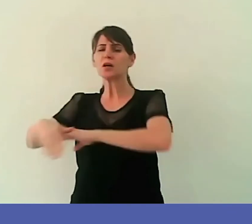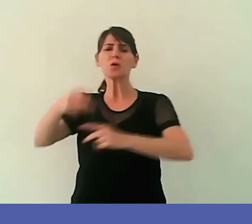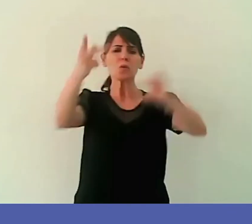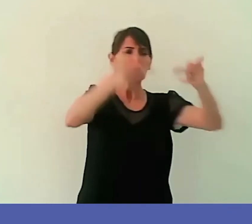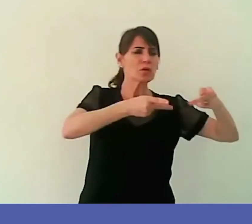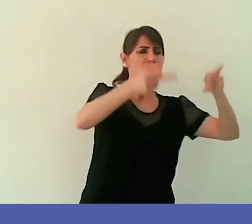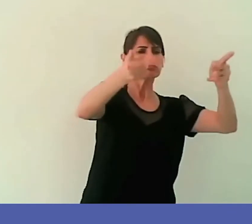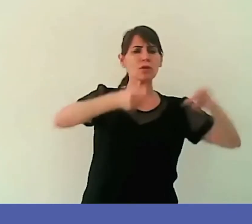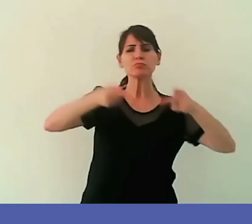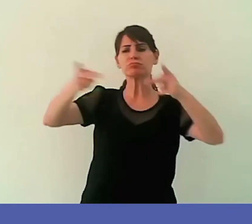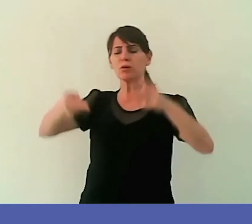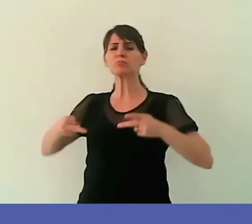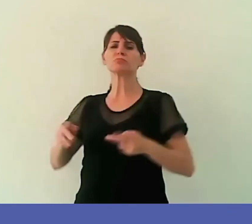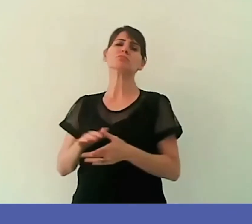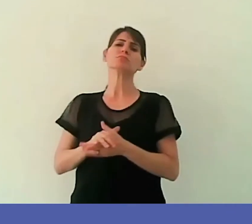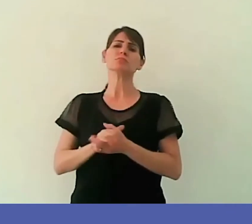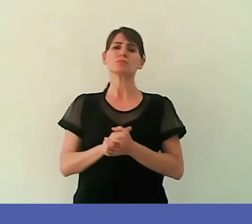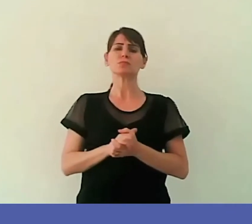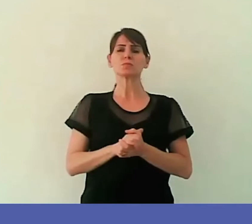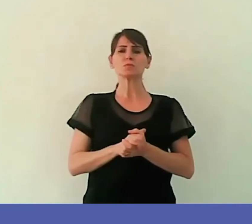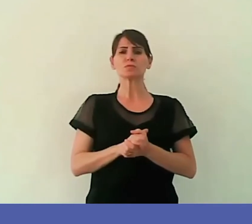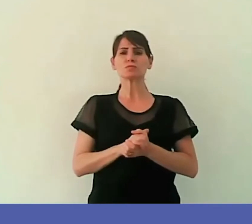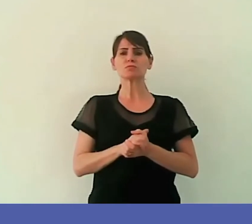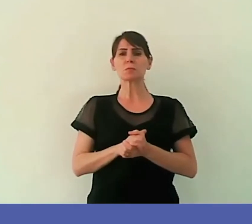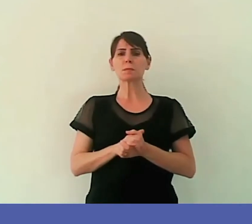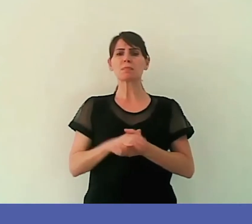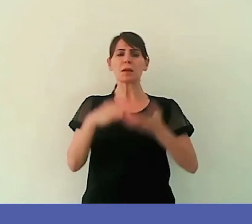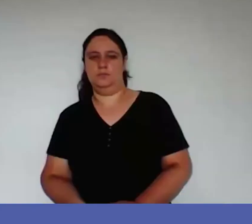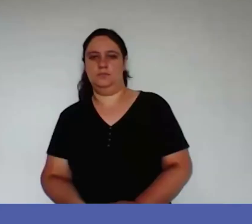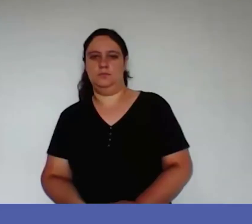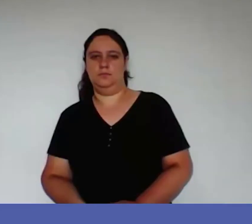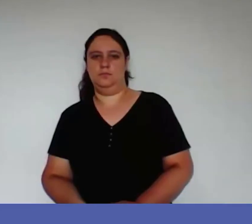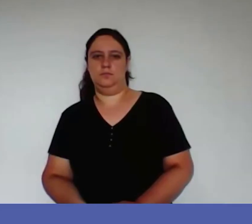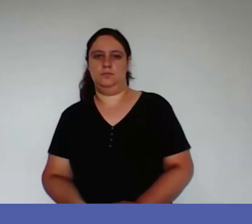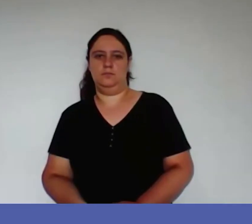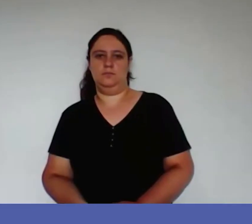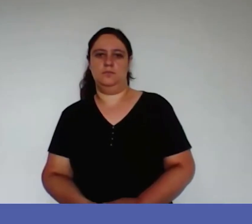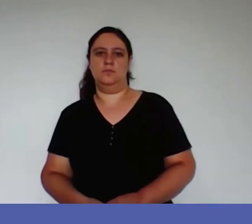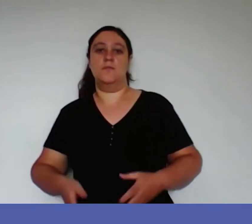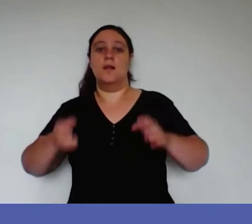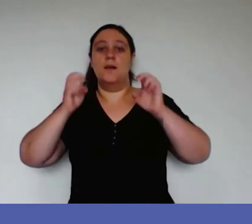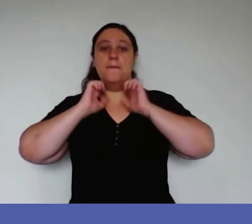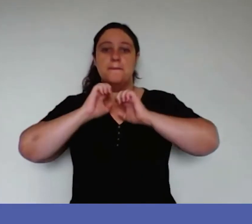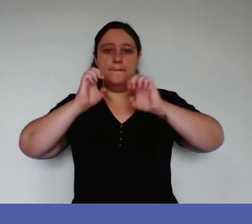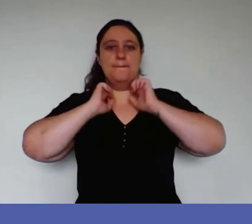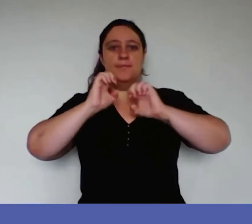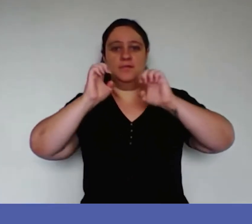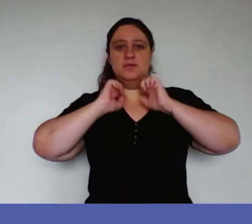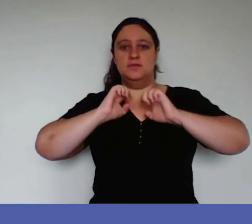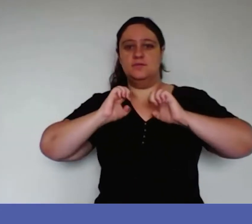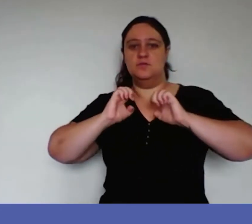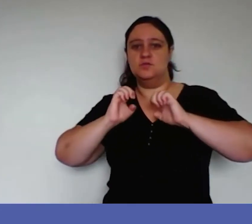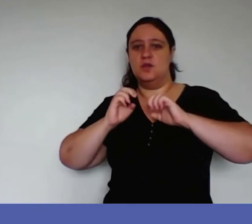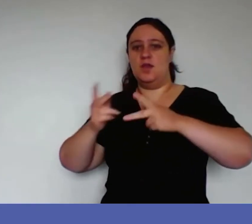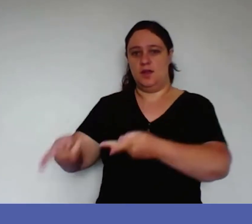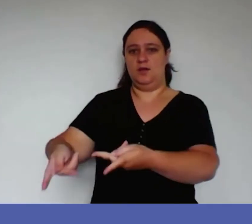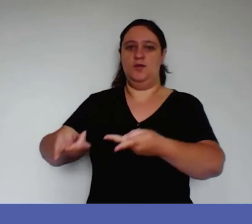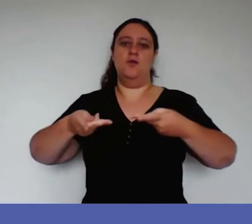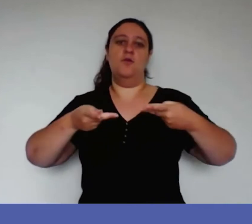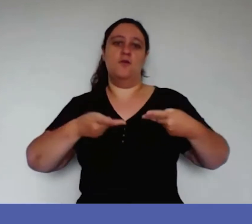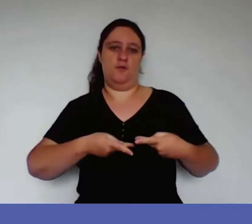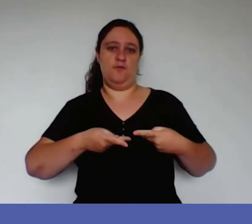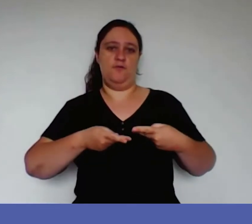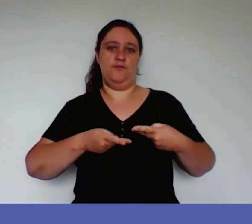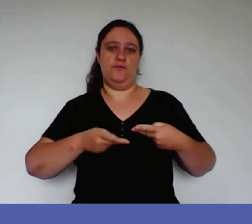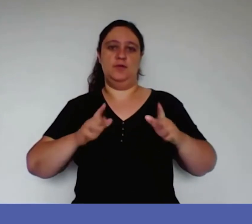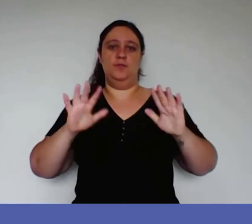Ó Senhor Jesus, a pregação do Evangelho, irmãos, é um convite para as bodas, né?